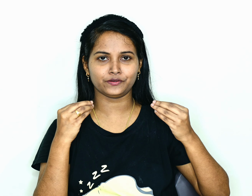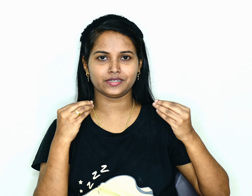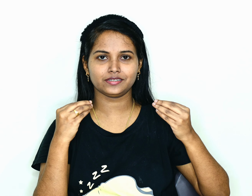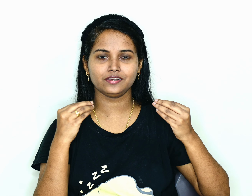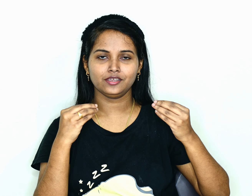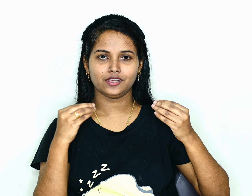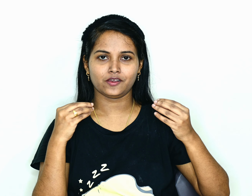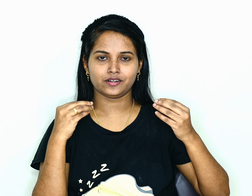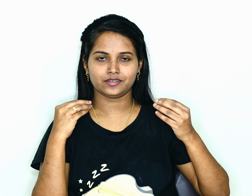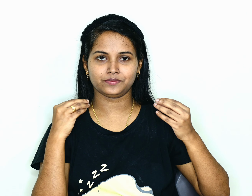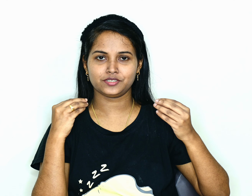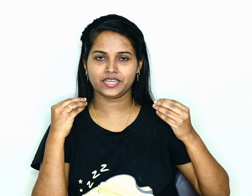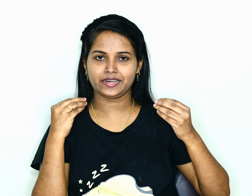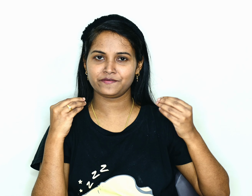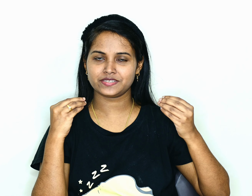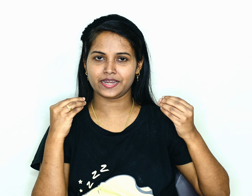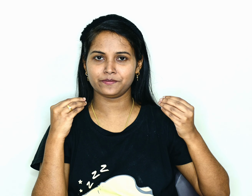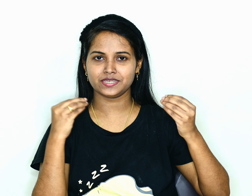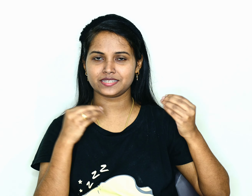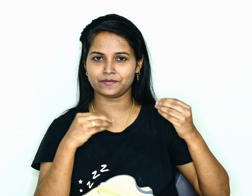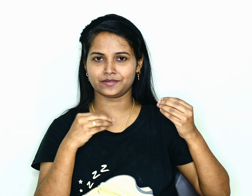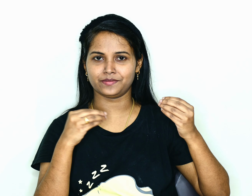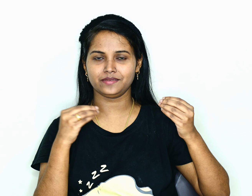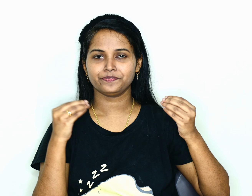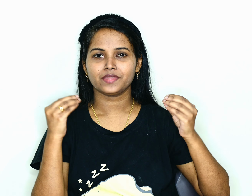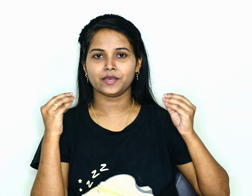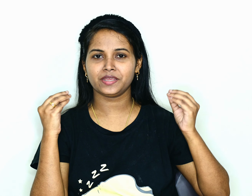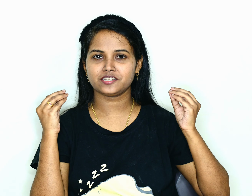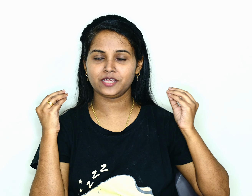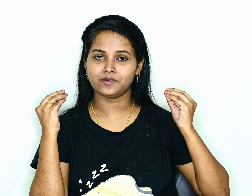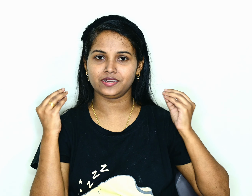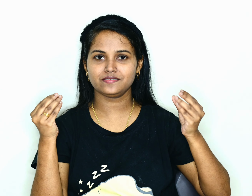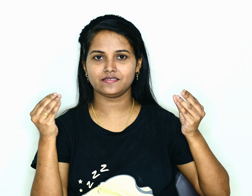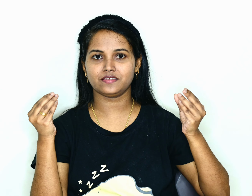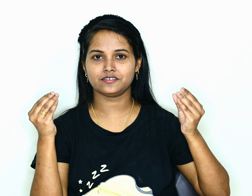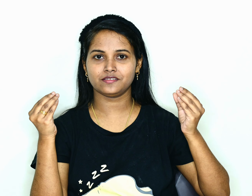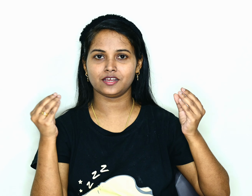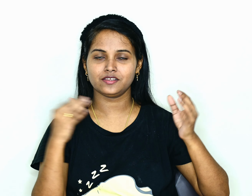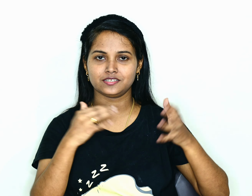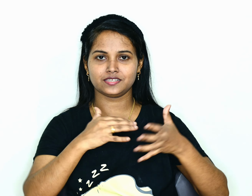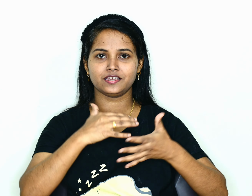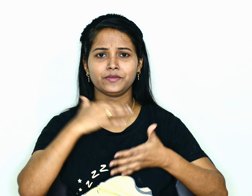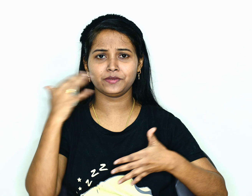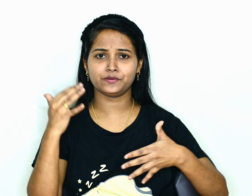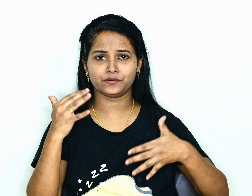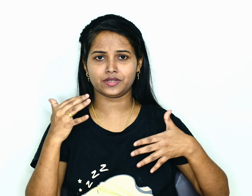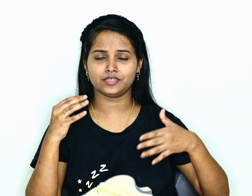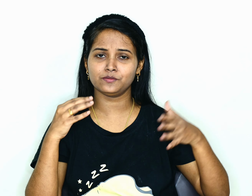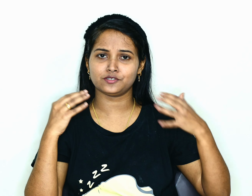हो रहा था, और मुझे एक लेफ़्ट साइड में स्टमक में हमेशा एक बर्निंग सेंसेशन था। जैसे ही बेबी ग्रो हो रहा था, मुझे